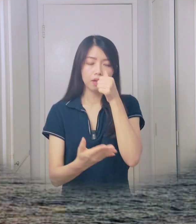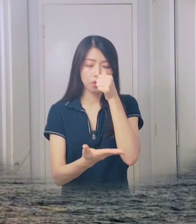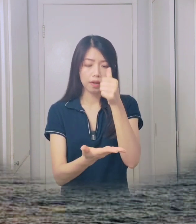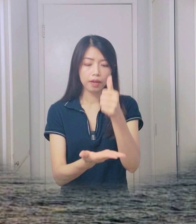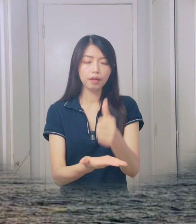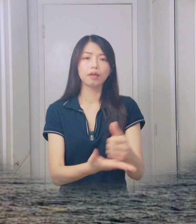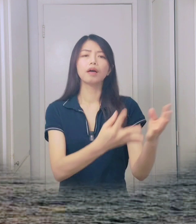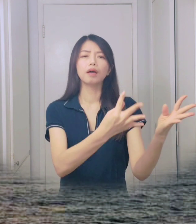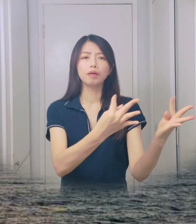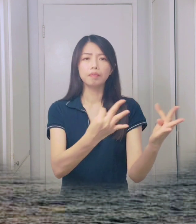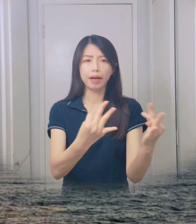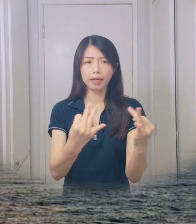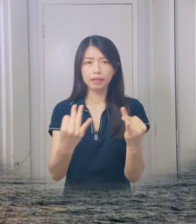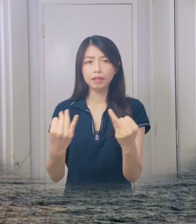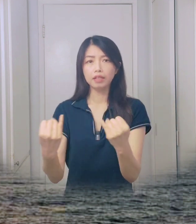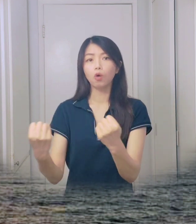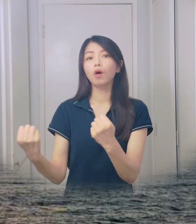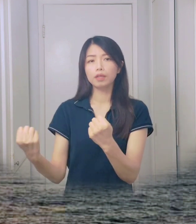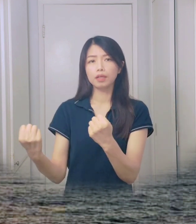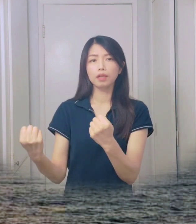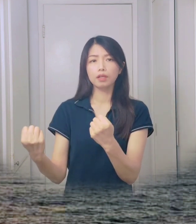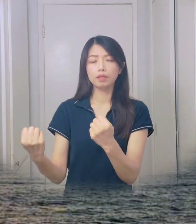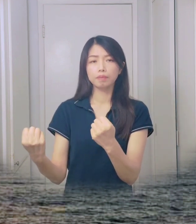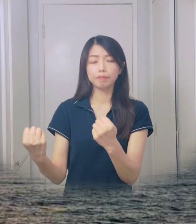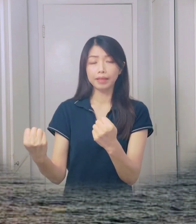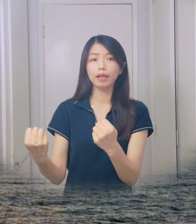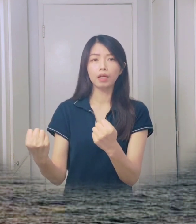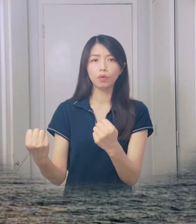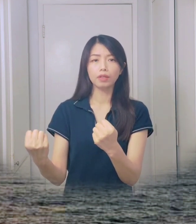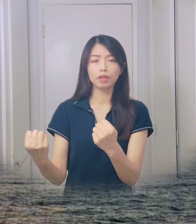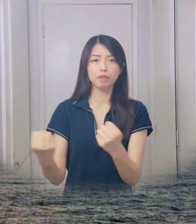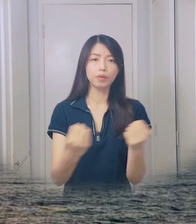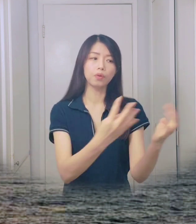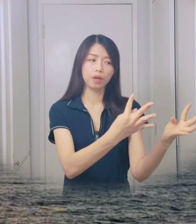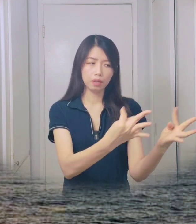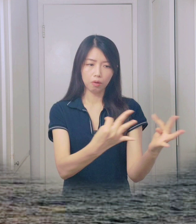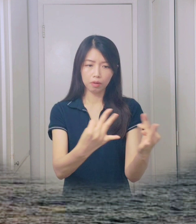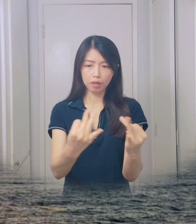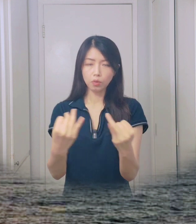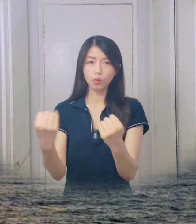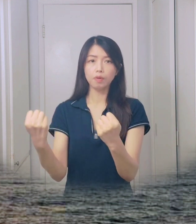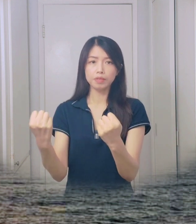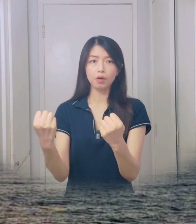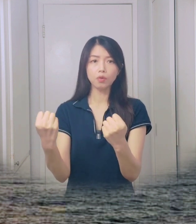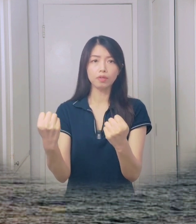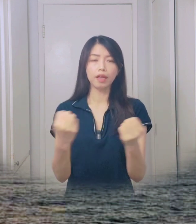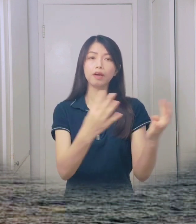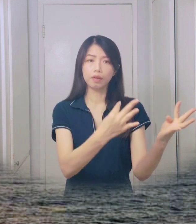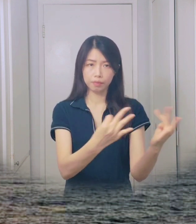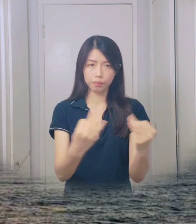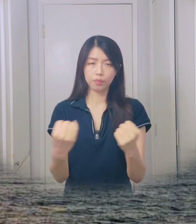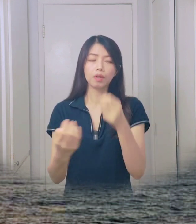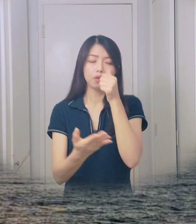많다. 죄 많은, 여러 가지 많다라고 한 뜻의 의미로 이렇게 손을 돌리면서